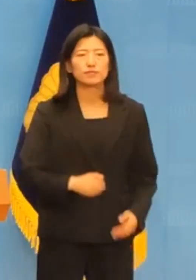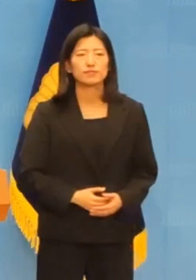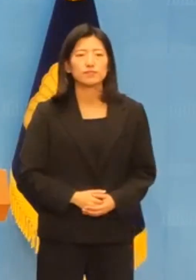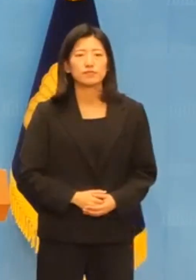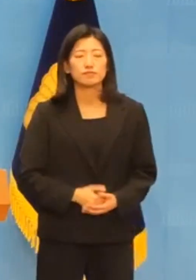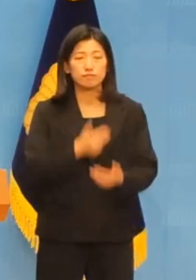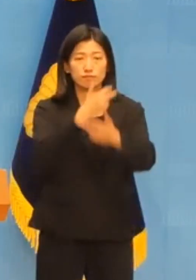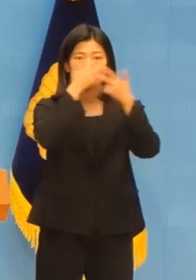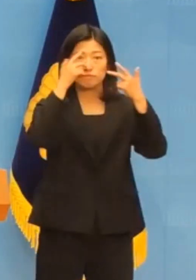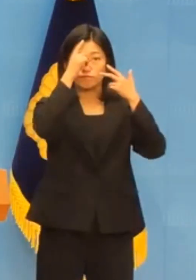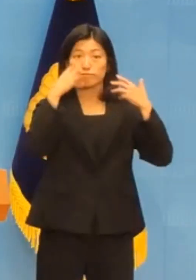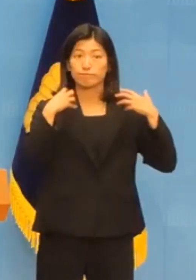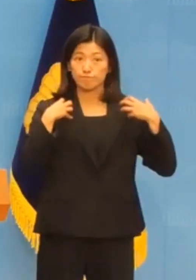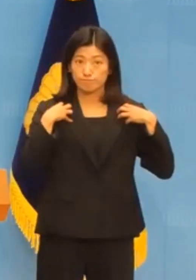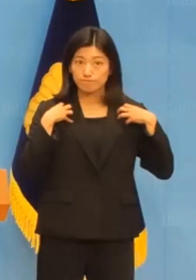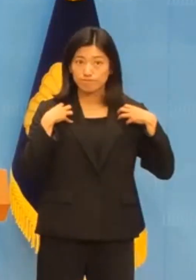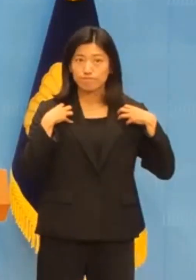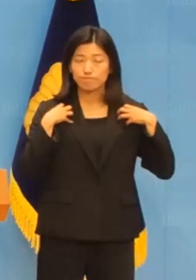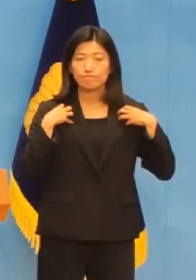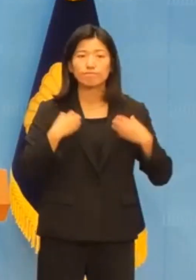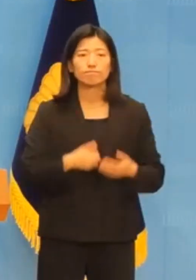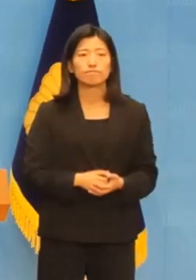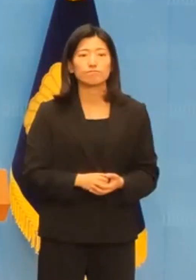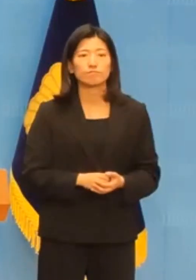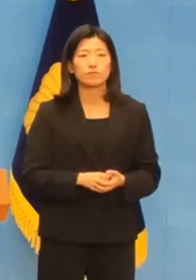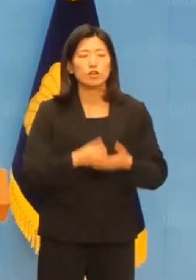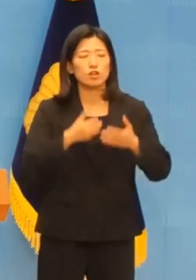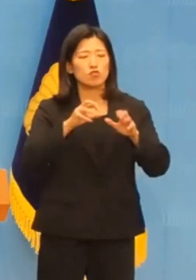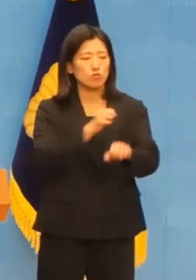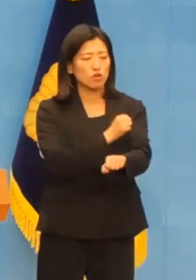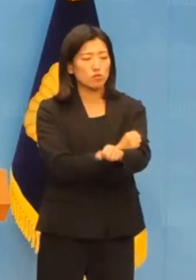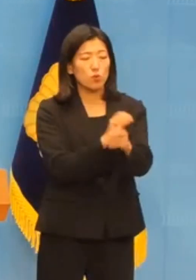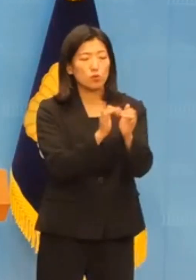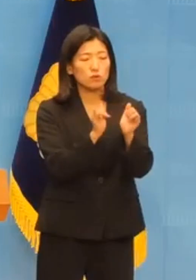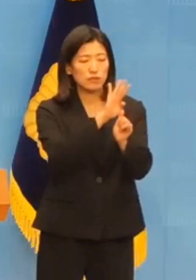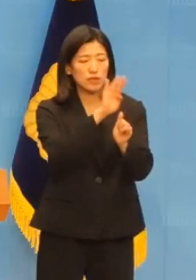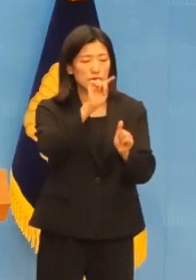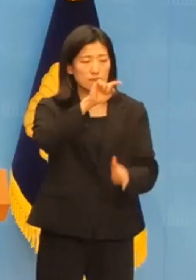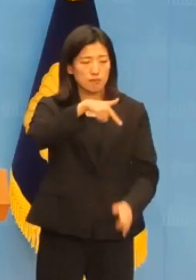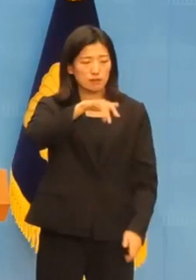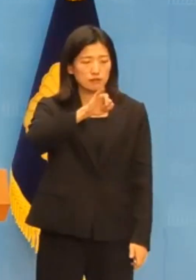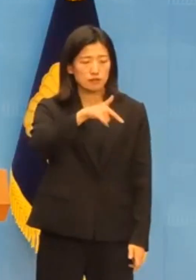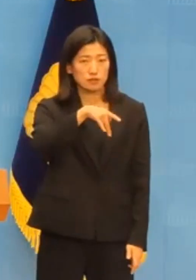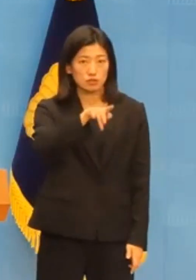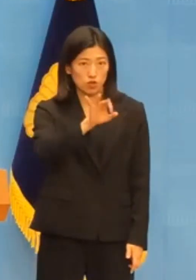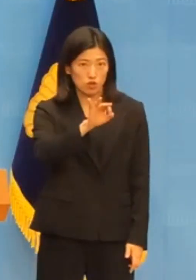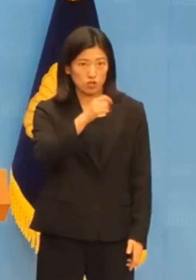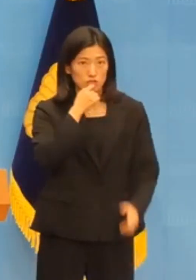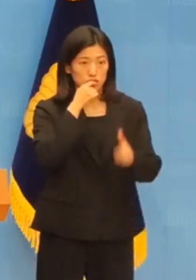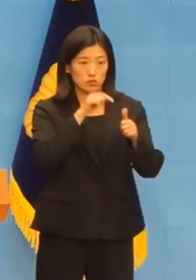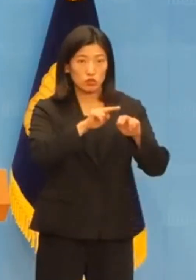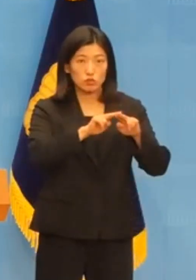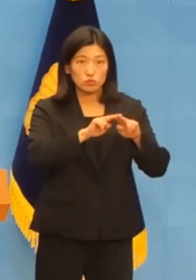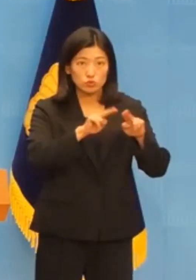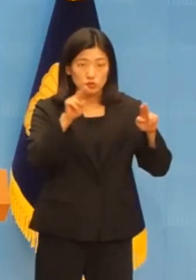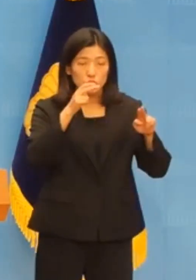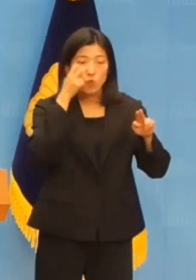이재명 대통령의 박진경 국가유공자 지정 취소 검토 지시를 환영합니다.